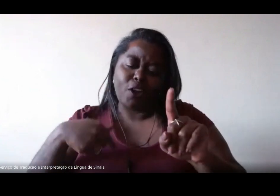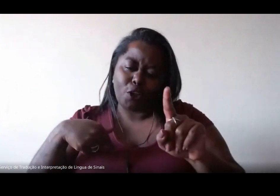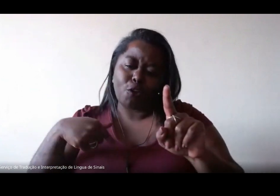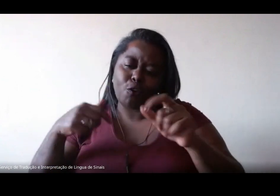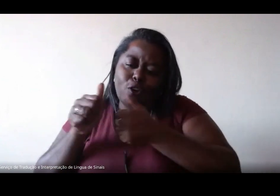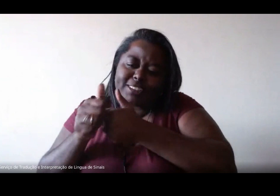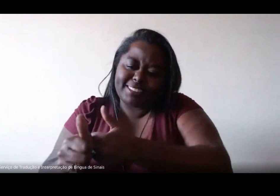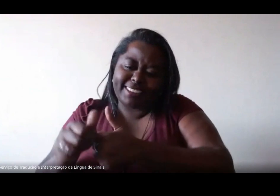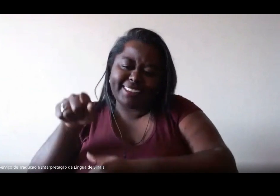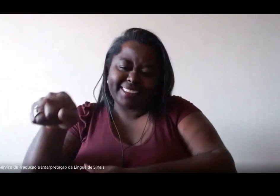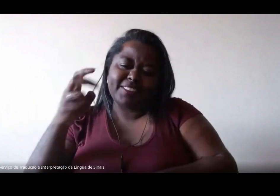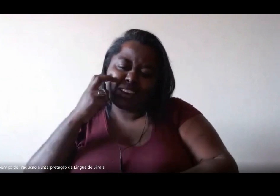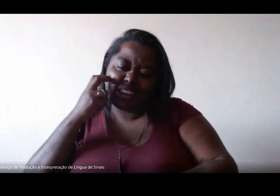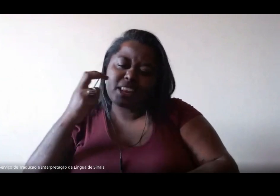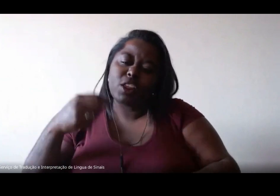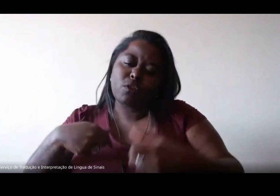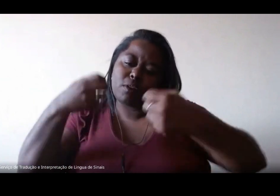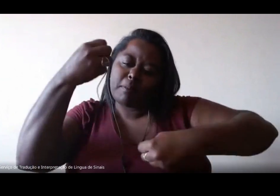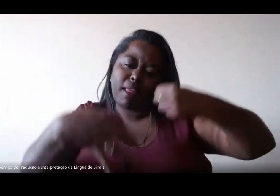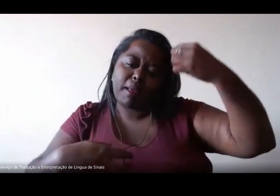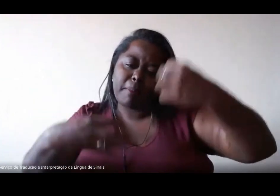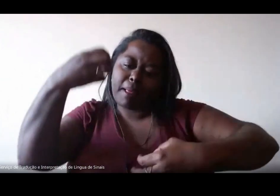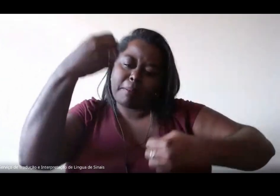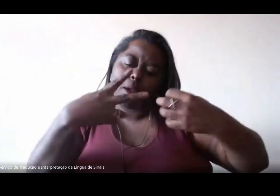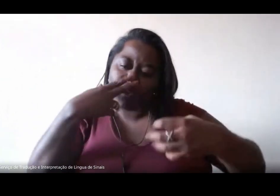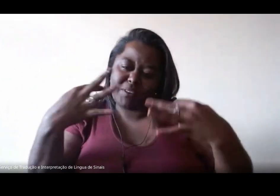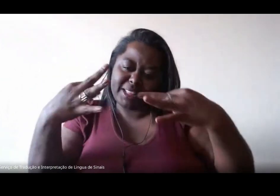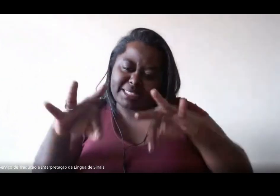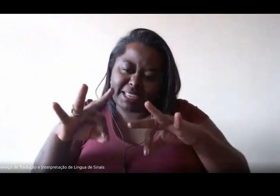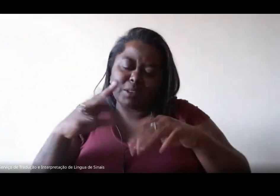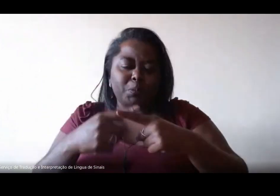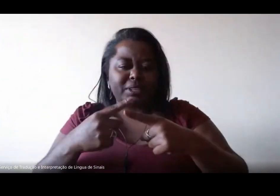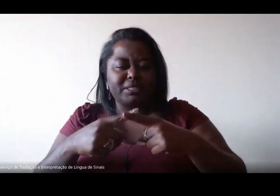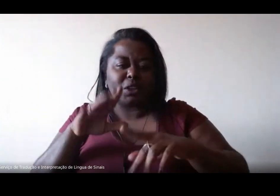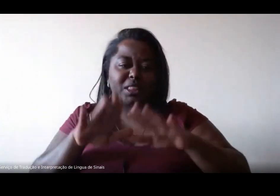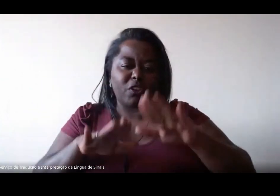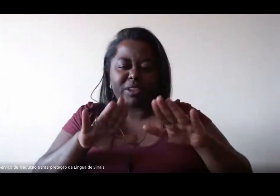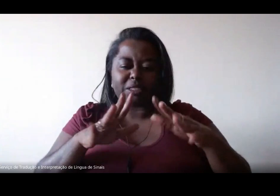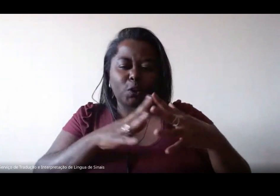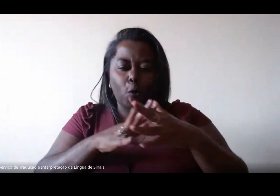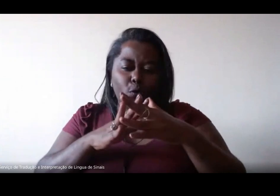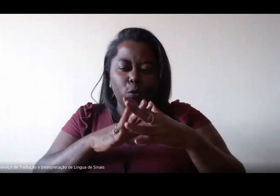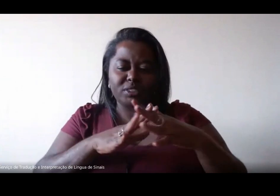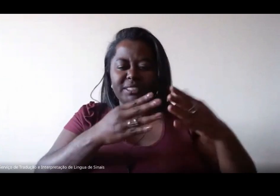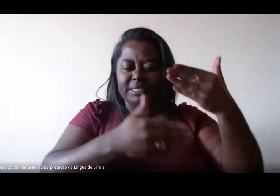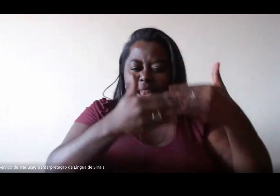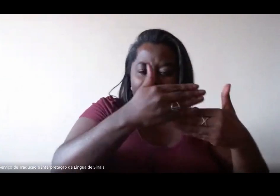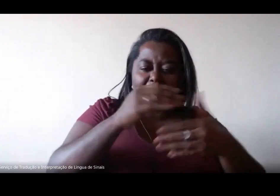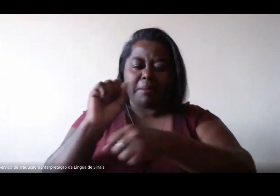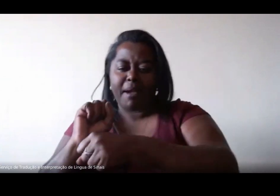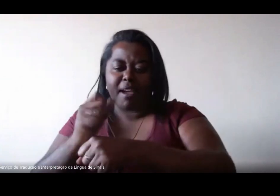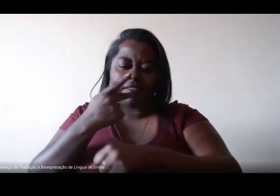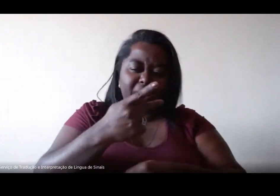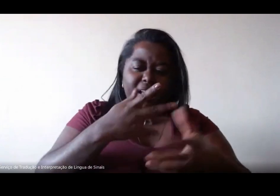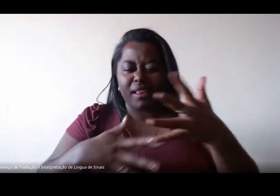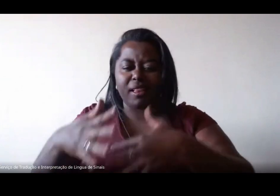segui-la. Vou seguir o exemplo dela. Eu vou citando, eu acho que vai dar certo. Porque senão ia ser um pouco confuso. Passa slide,